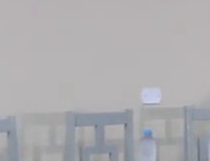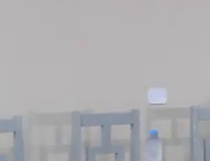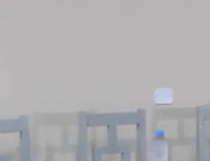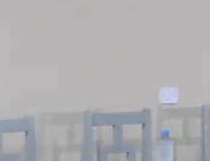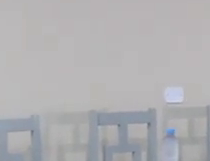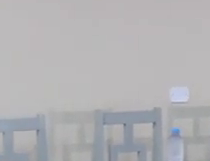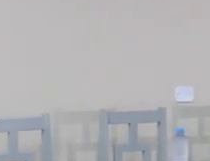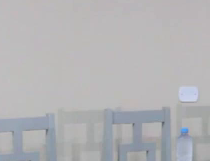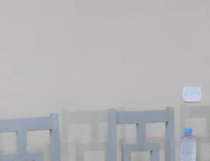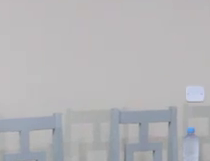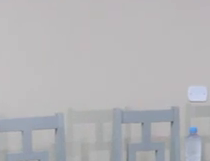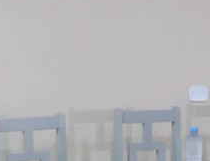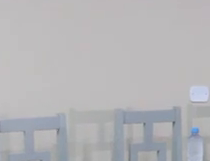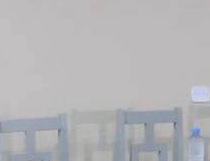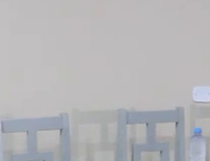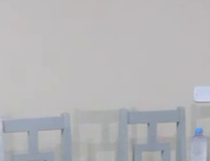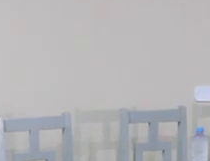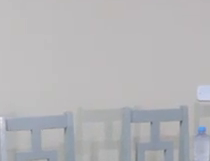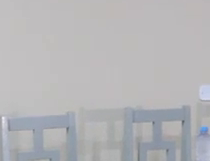eu quero dizer o seguinte,